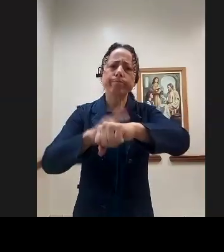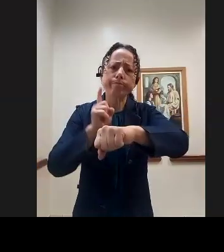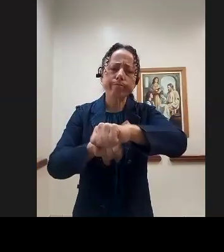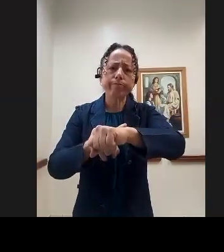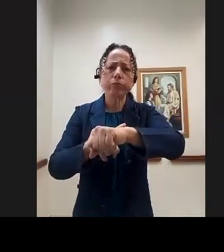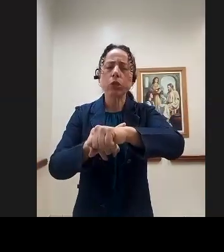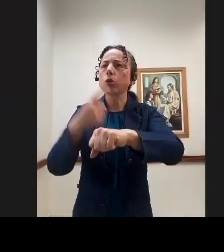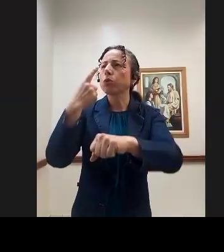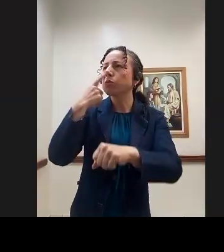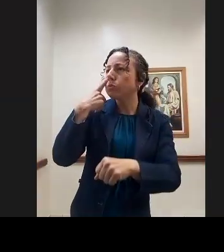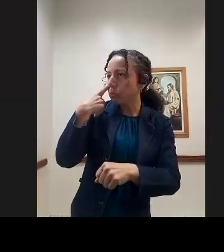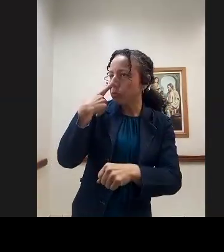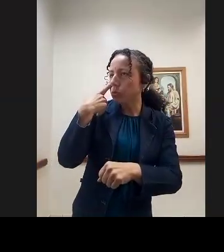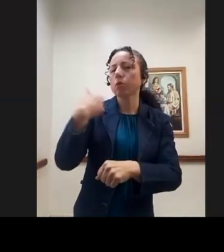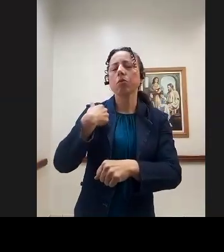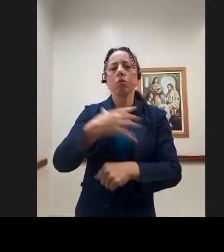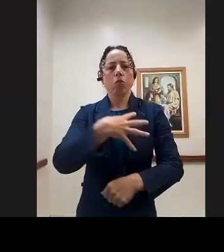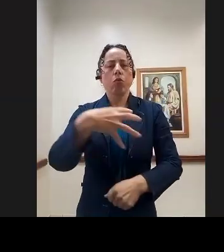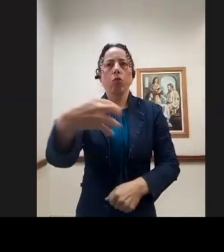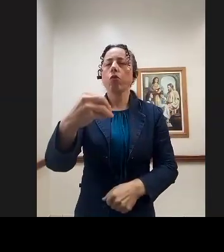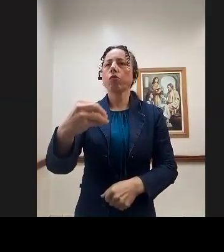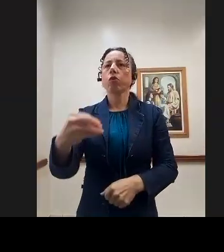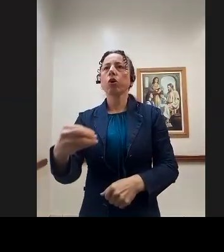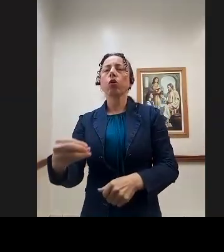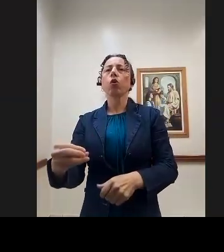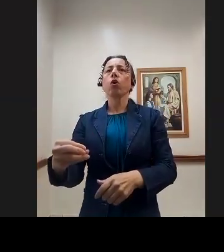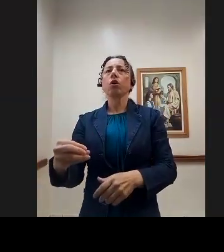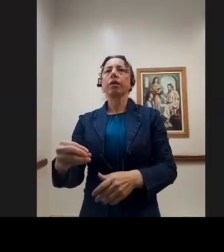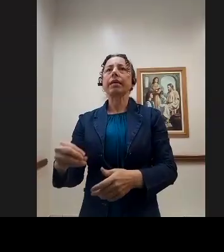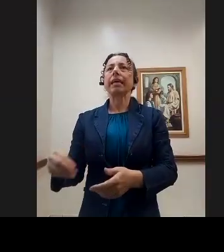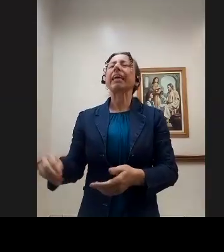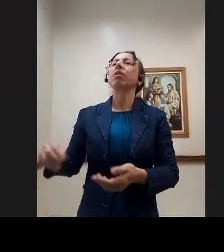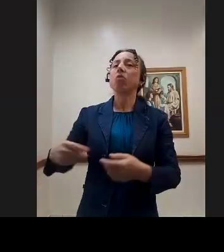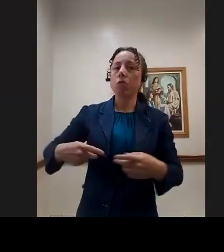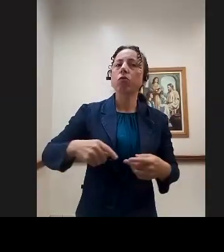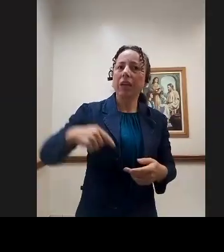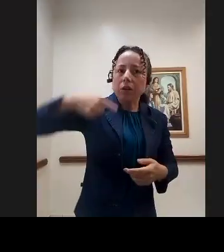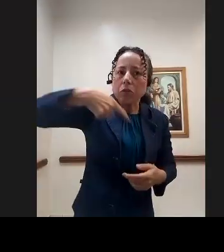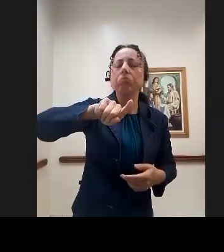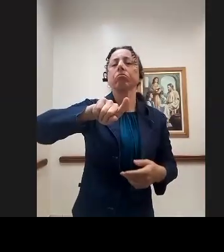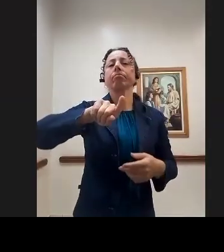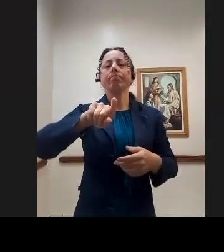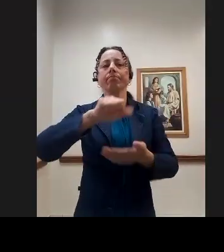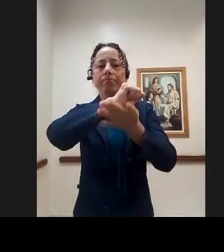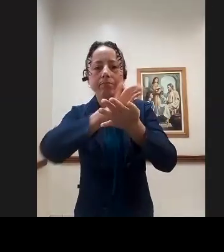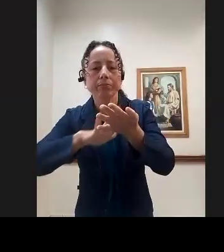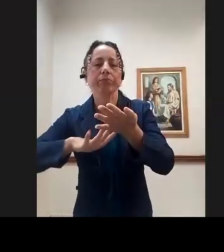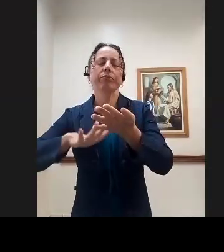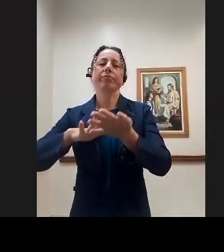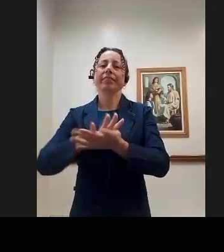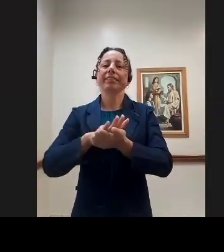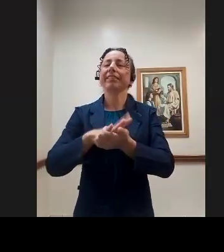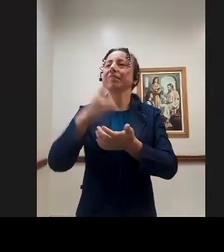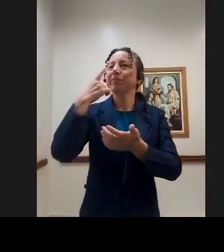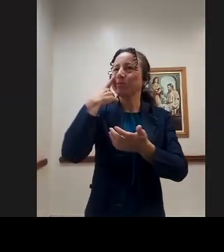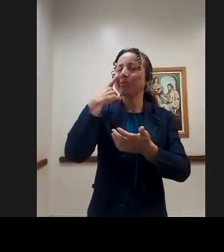as atividades, e agora o Igor, ele é dos jovens, e a Sabrina já passou dos jovens. Mas acho tão bonitinho o Igor quando ele diz